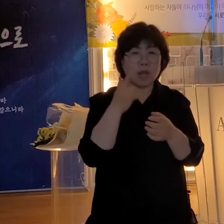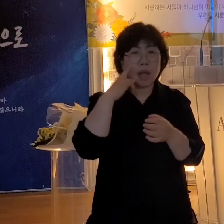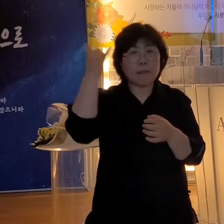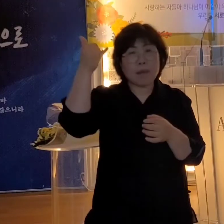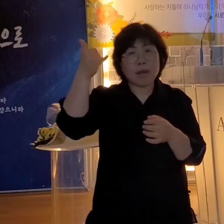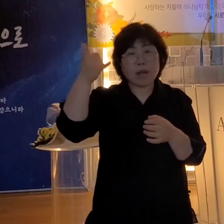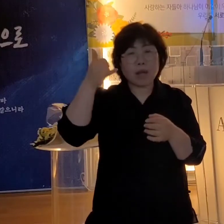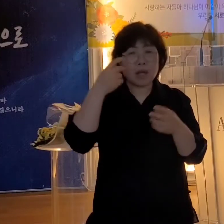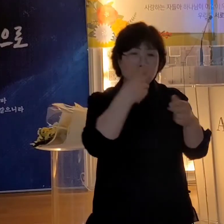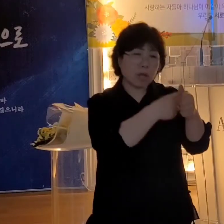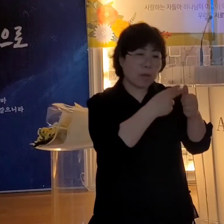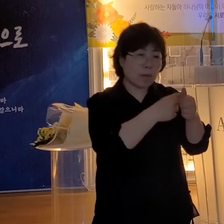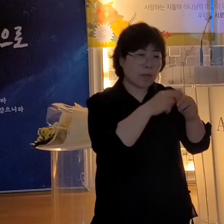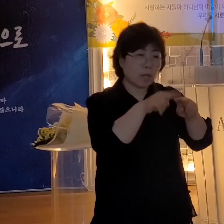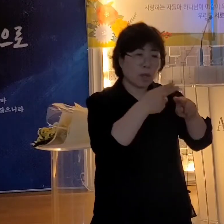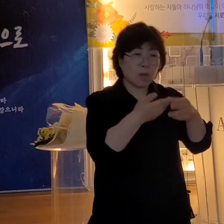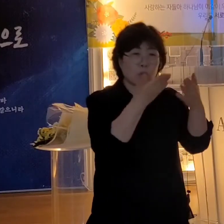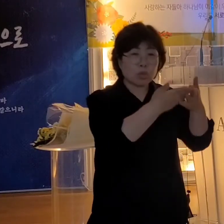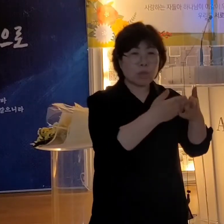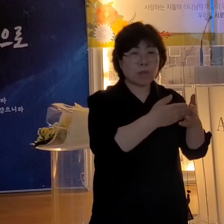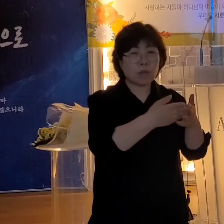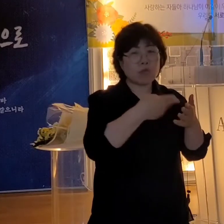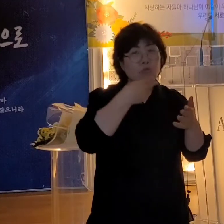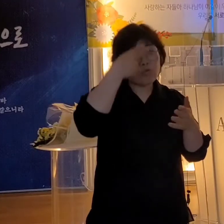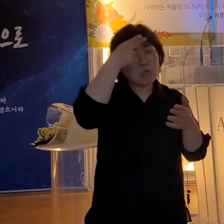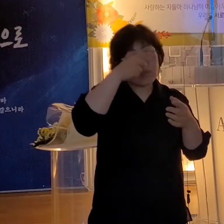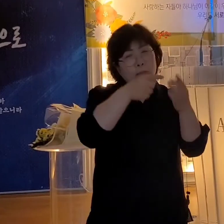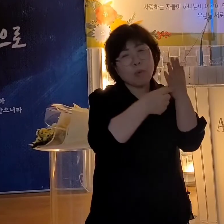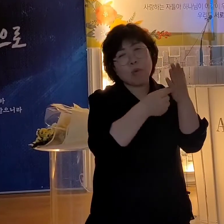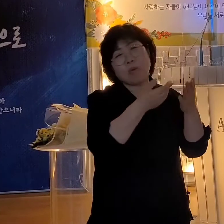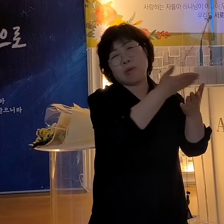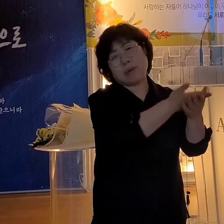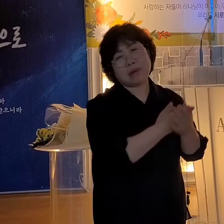이준아. 그런 아빠를 부끄러워하는 딸 희순.